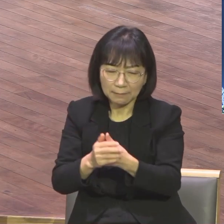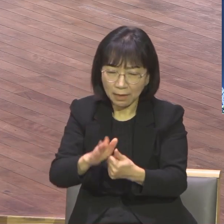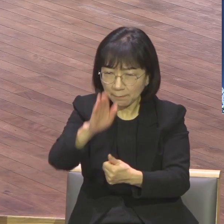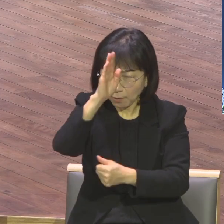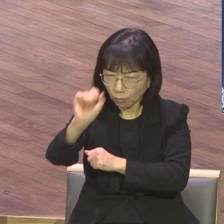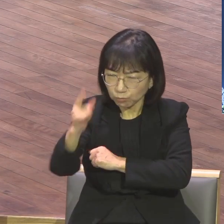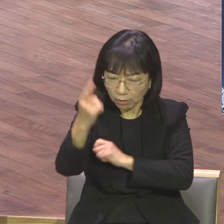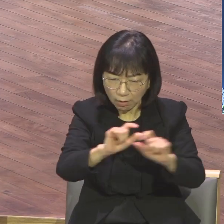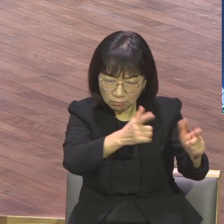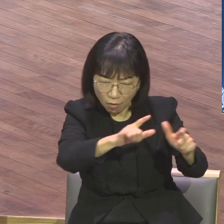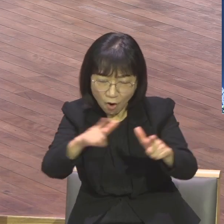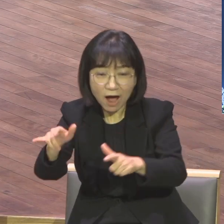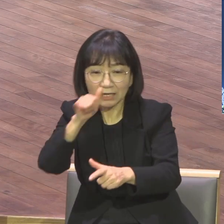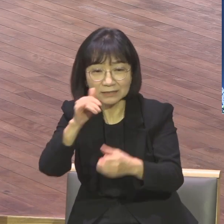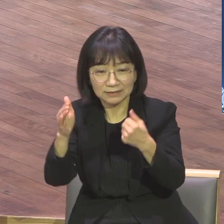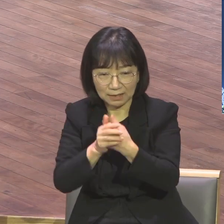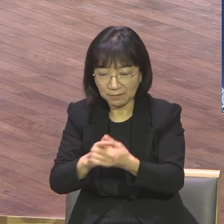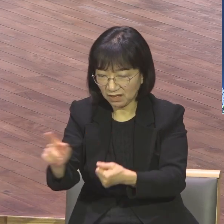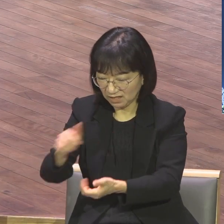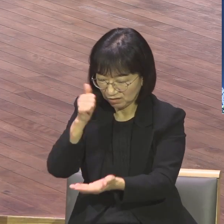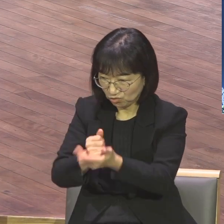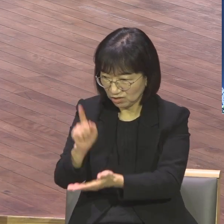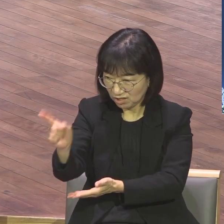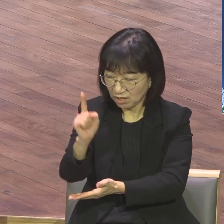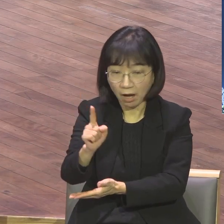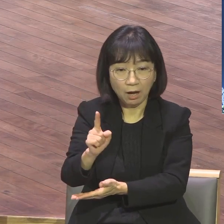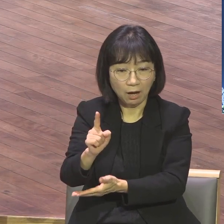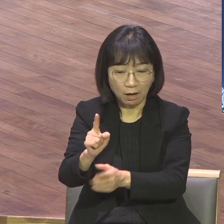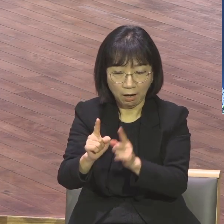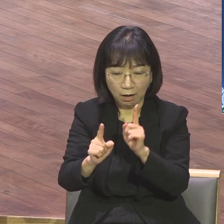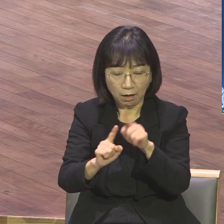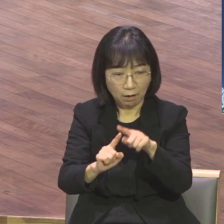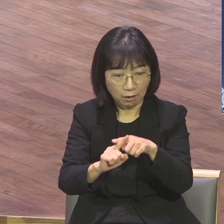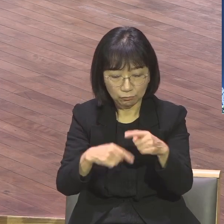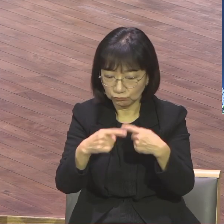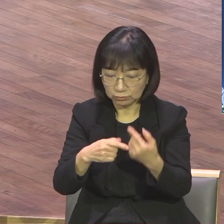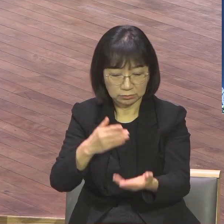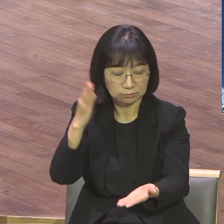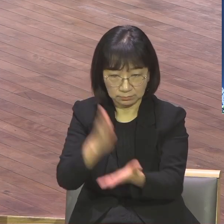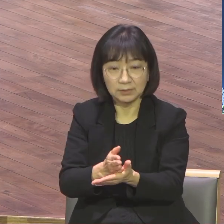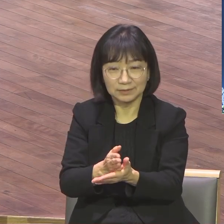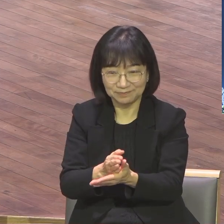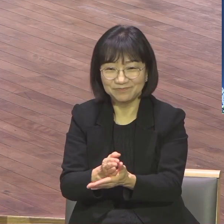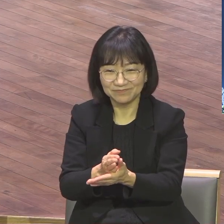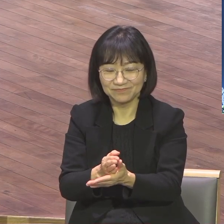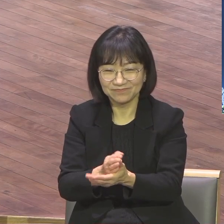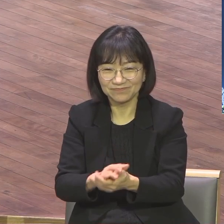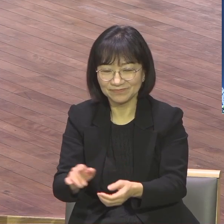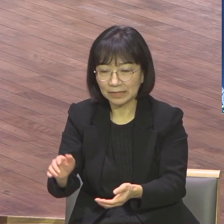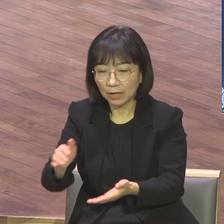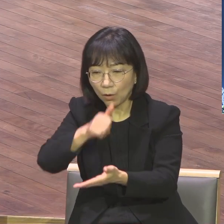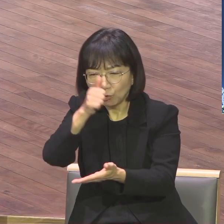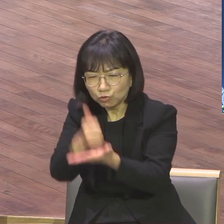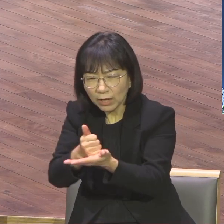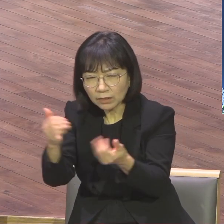위해서 죄가 많아서 소경된 것이 아니라 하나님의 일을 나타내기